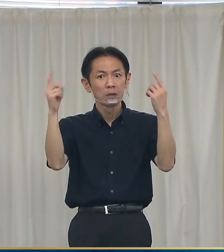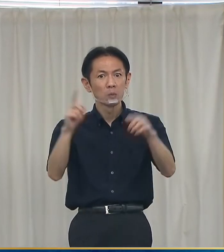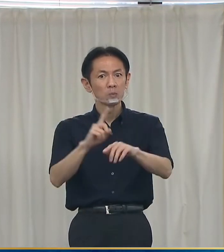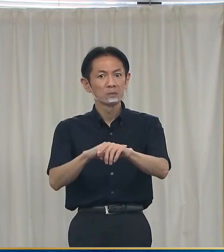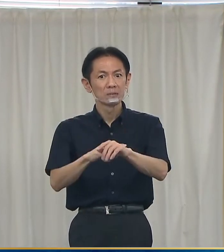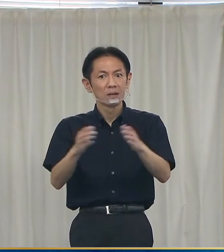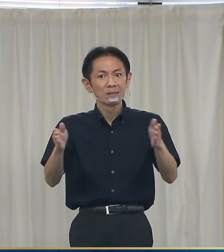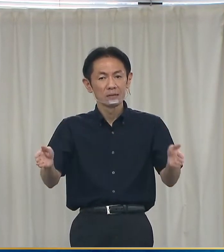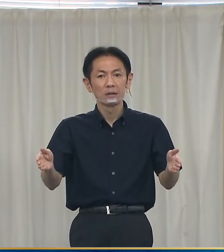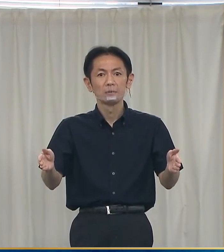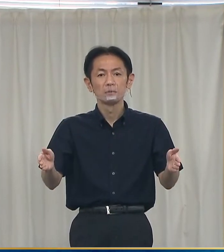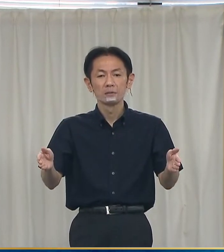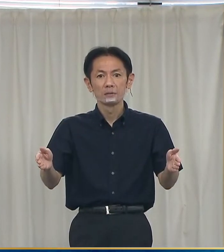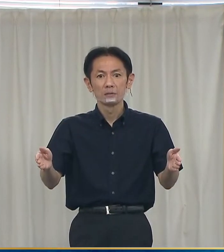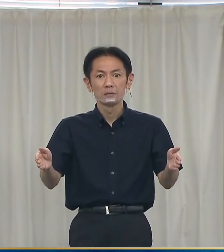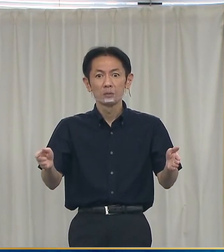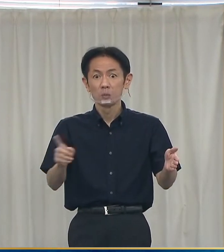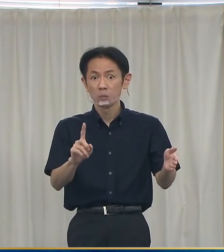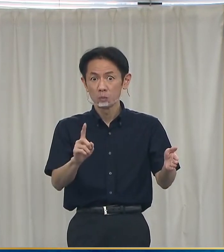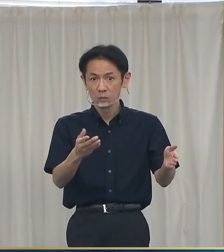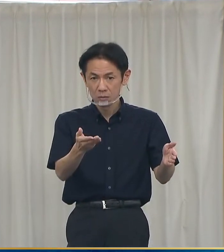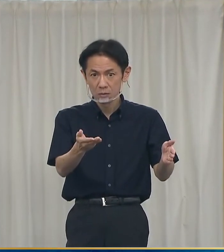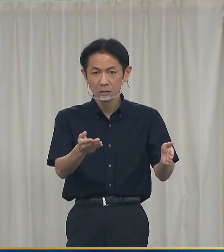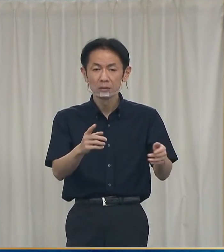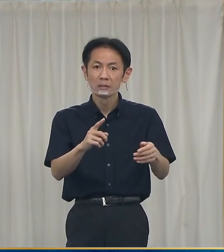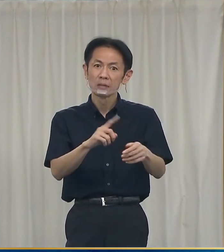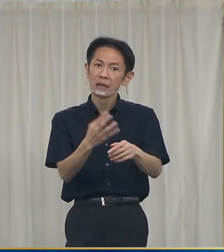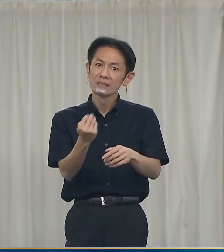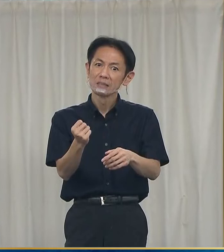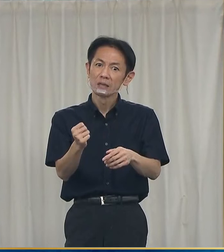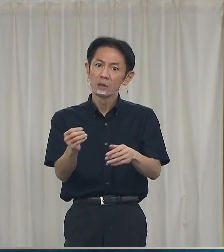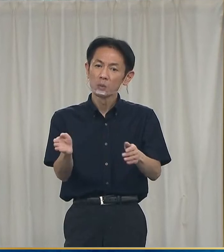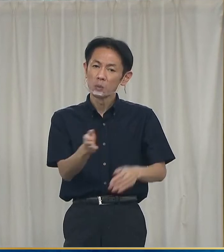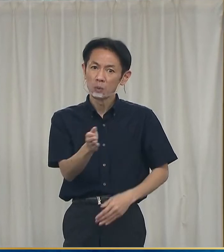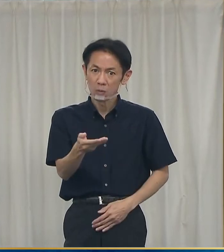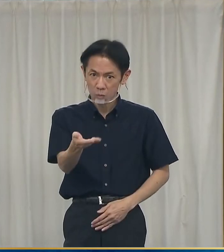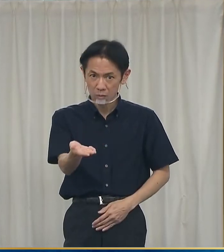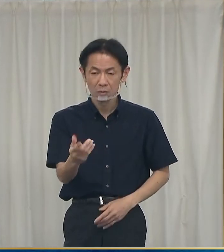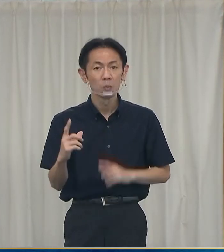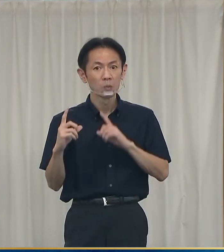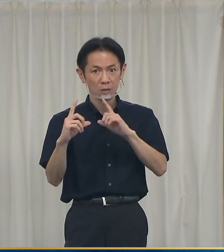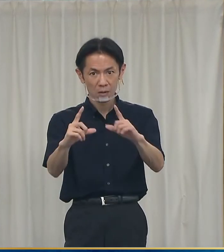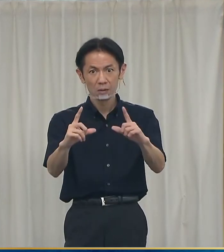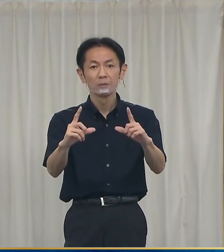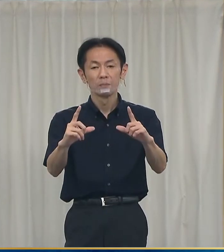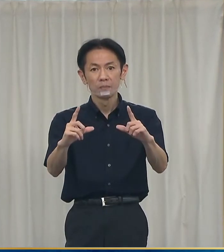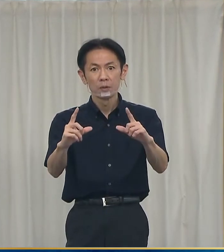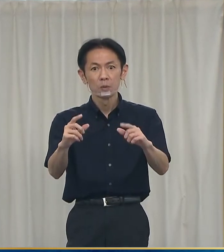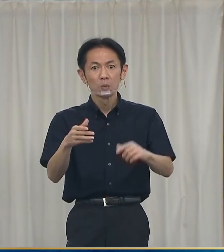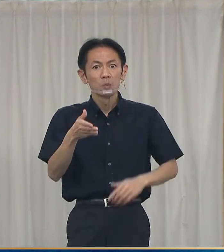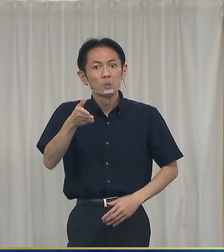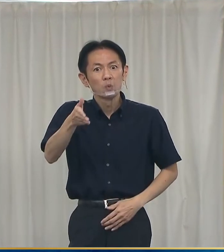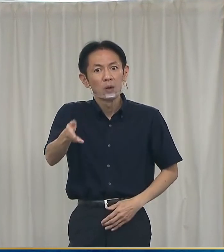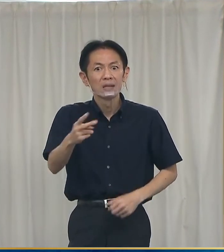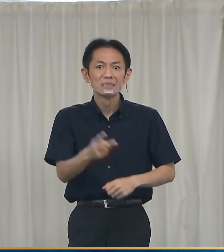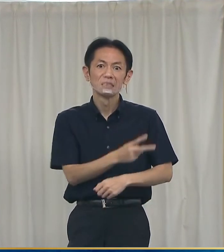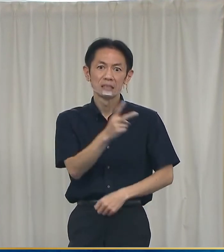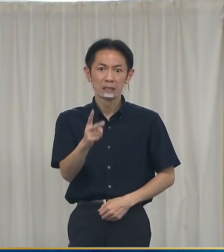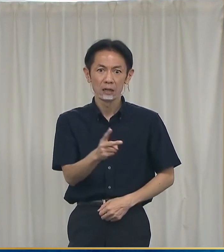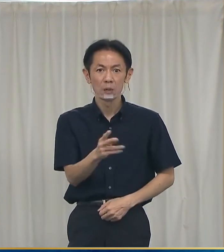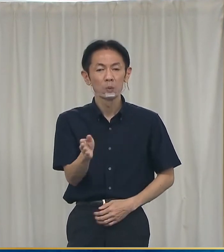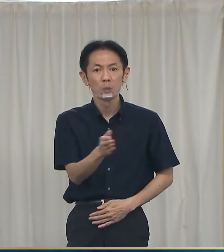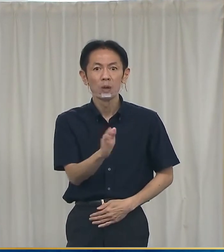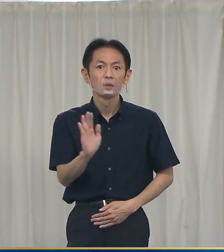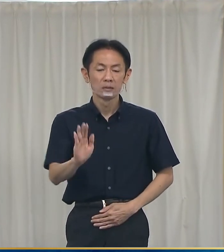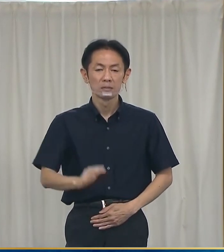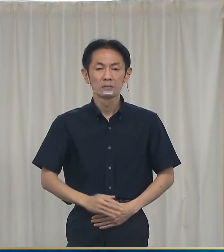間帯、時間的にはどれぐらい、何時間ぐらいなのかって感じ。 はい、夕方で2時間程度でございます